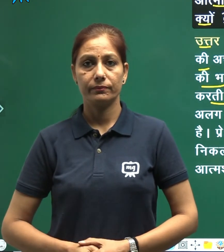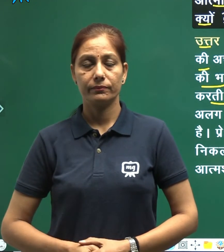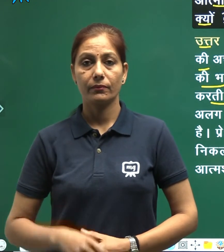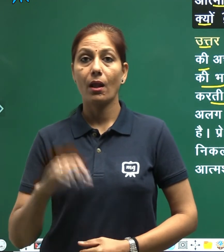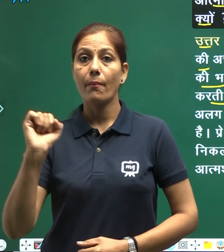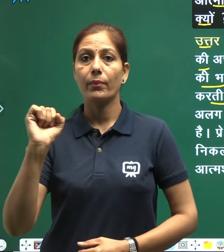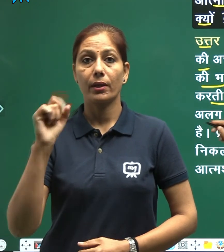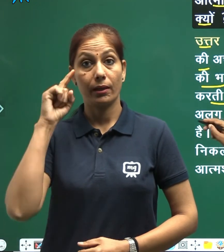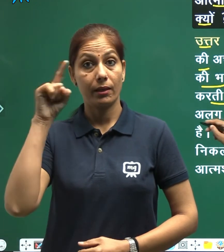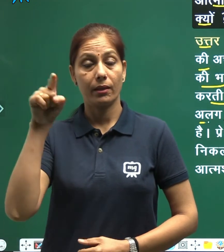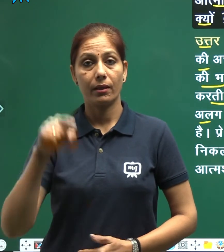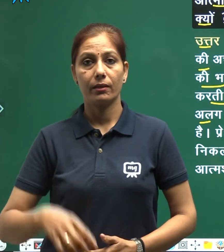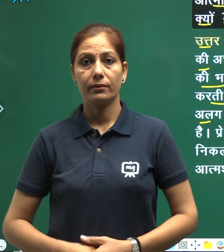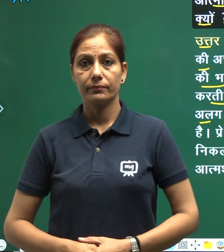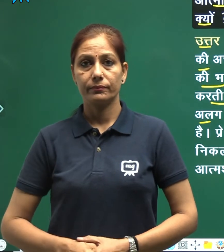अपने लिए